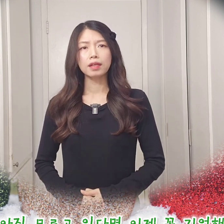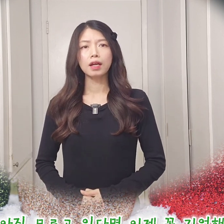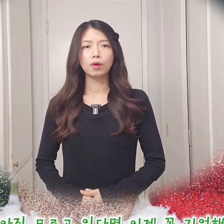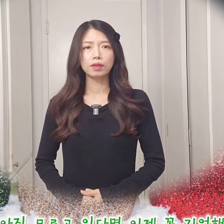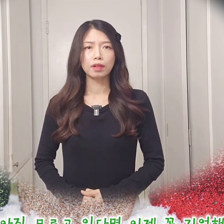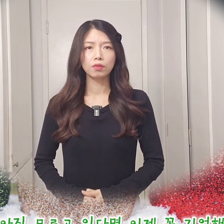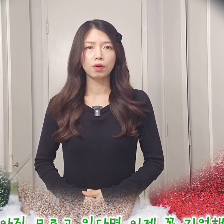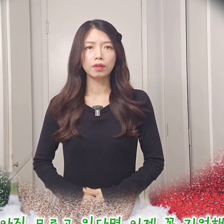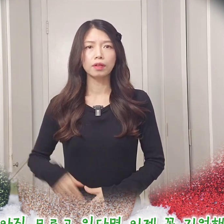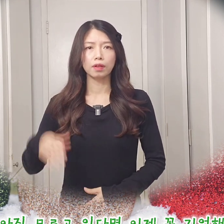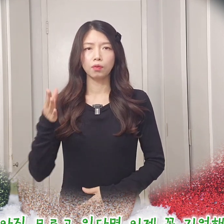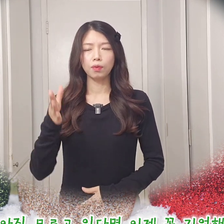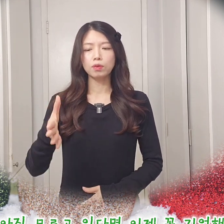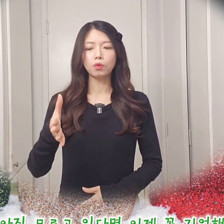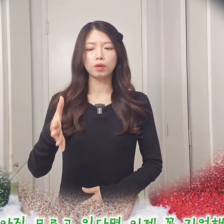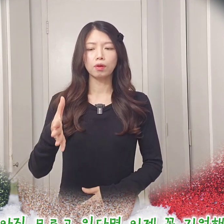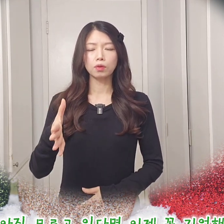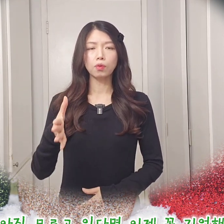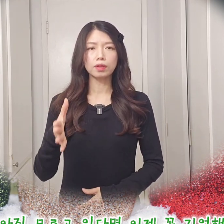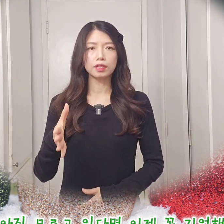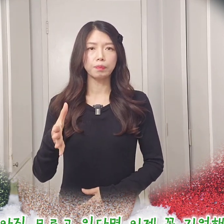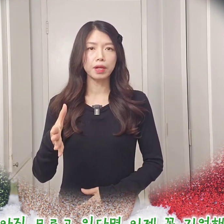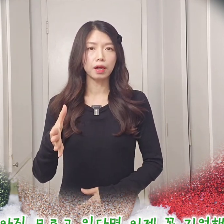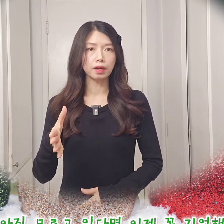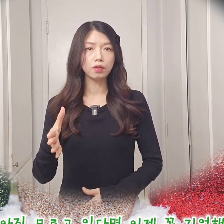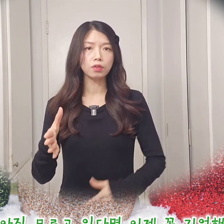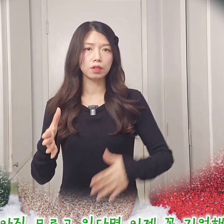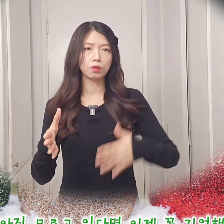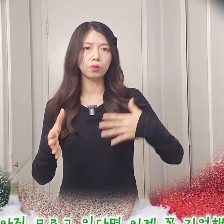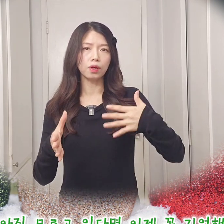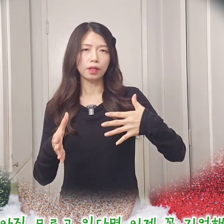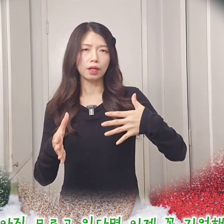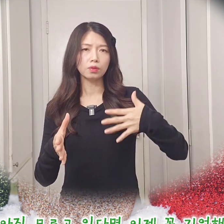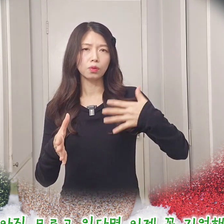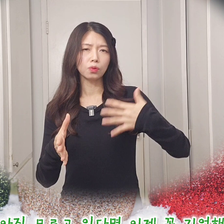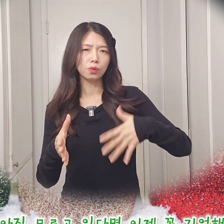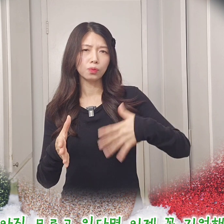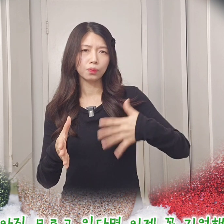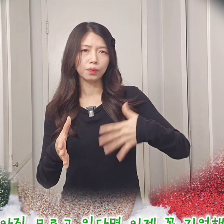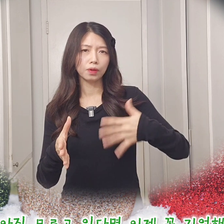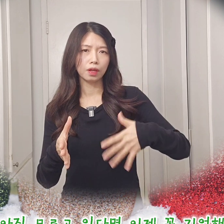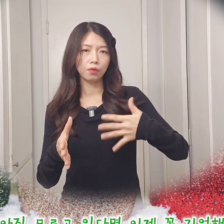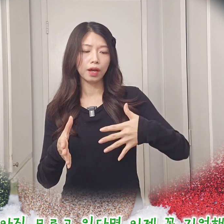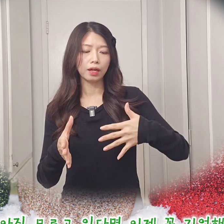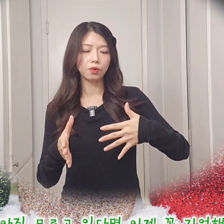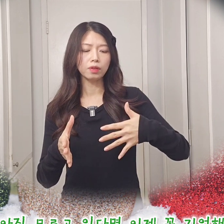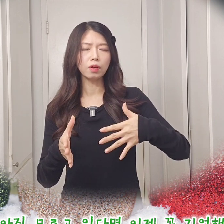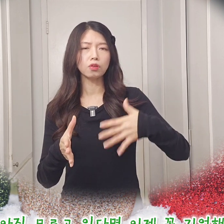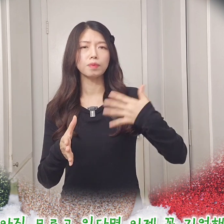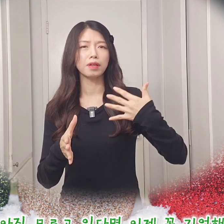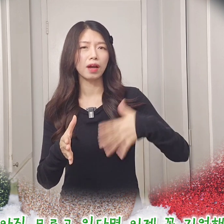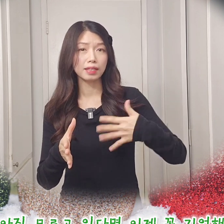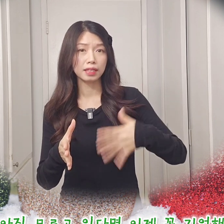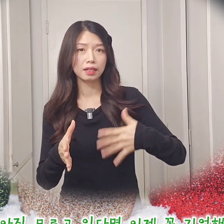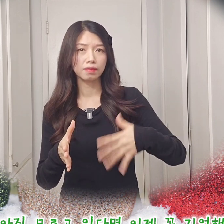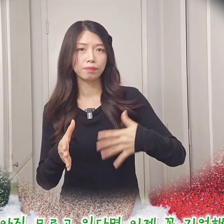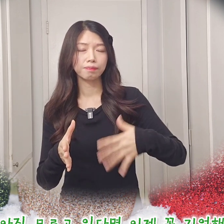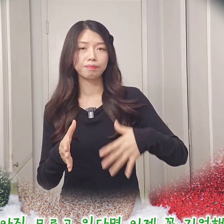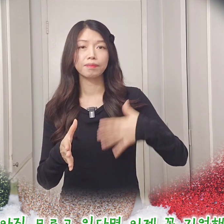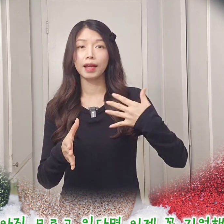아직이라고 한 뜻의 수어는 왼손이 이렇게 손끝이 앞을 향하게 해주시고 다른 손으로 이렇게 위아래로 흔들어 주시면 돼요. 아직.